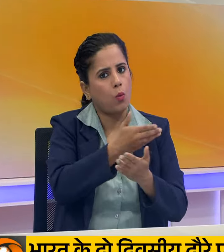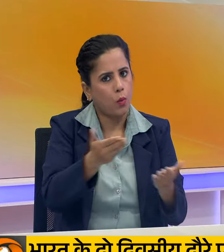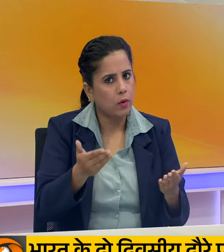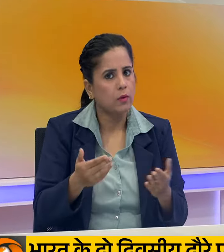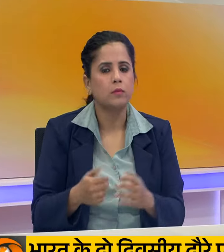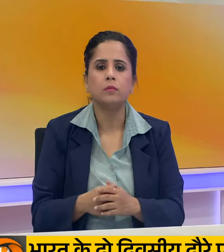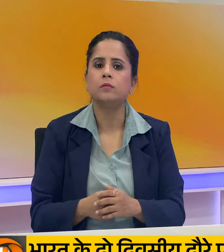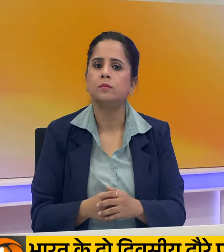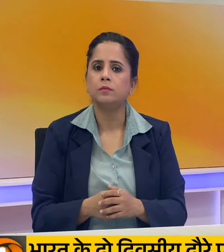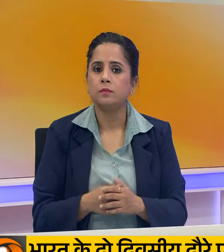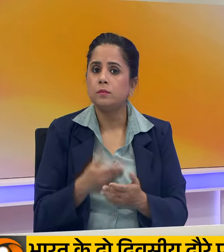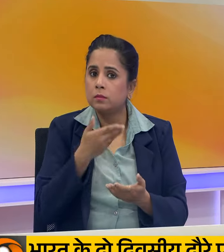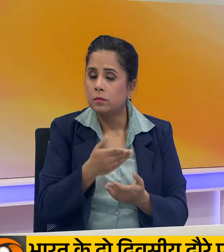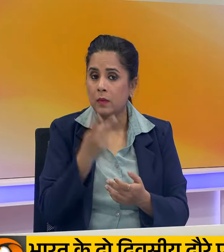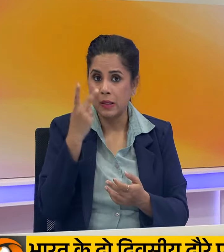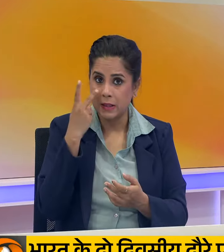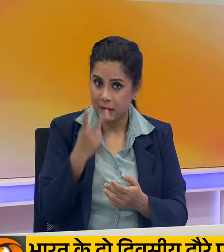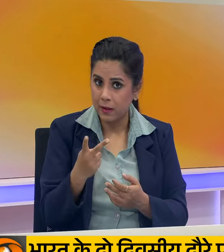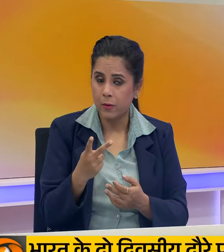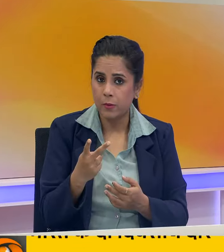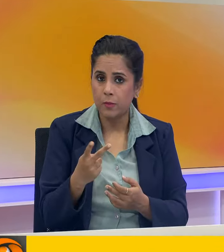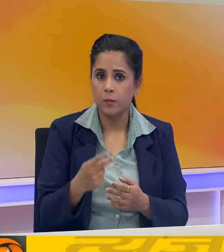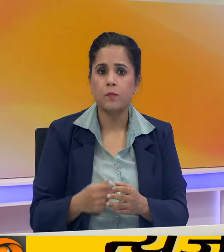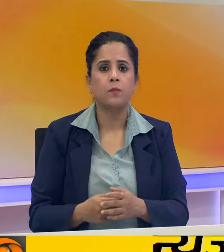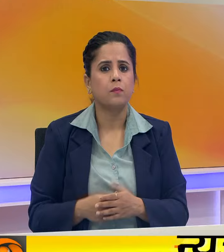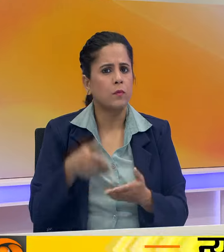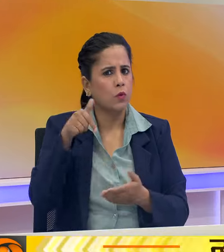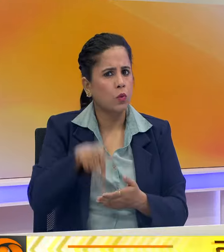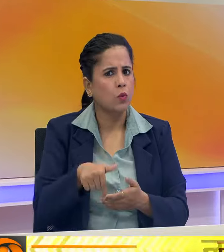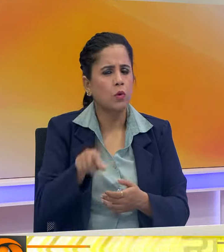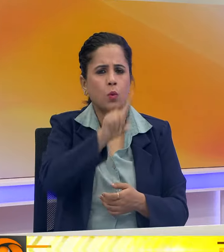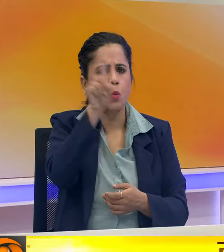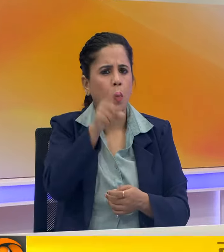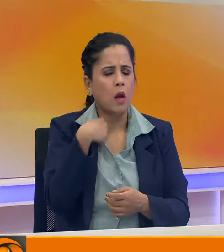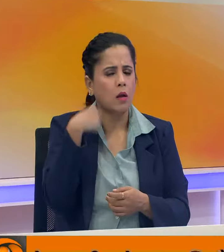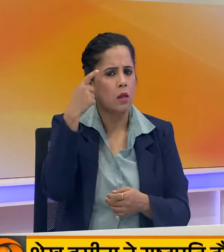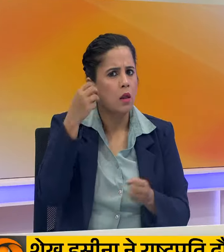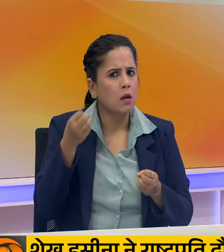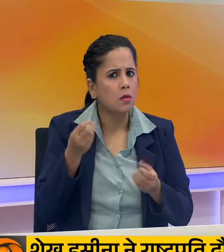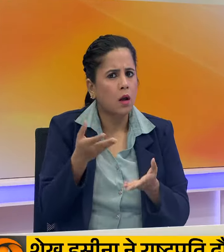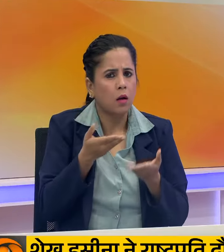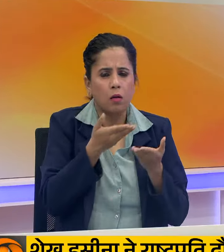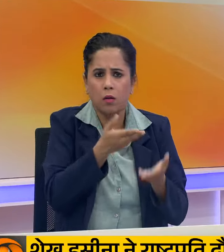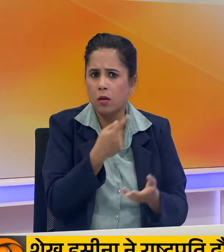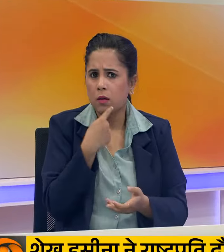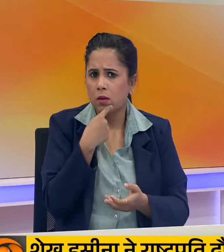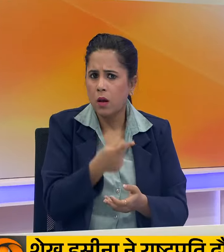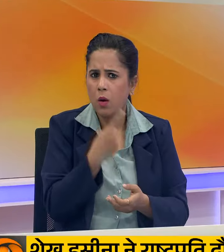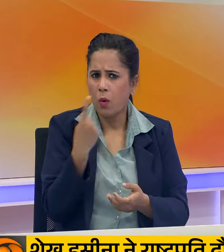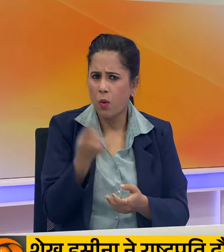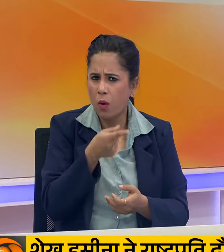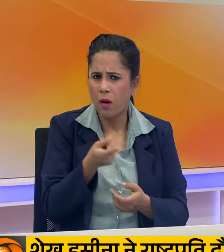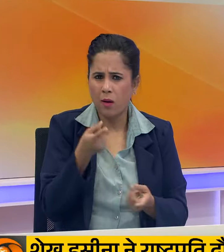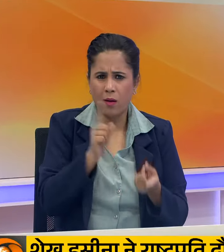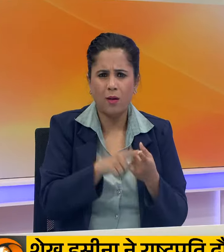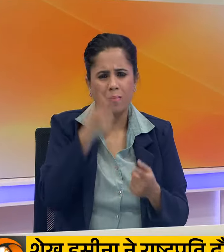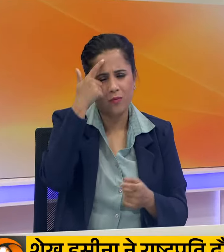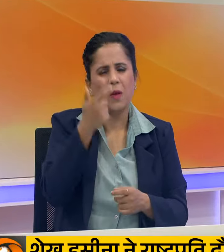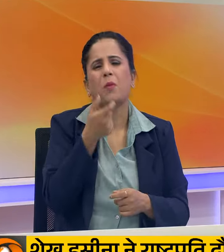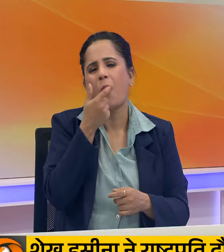थे और इस पर आज सवाल यह पैदा होता है कि इसको केवल कोई दुर्घटना घटना